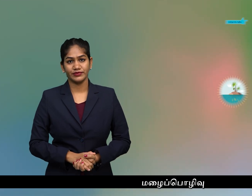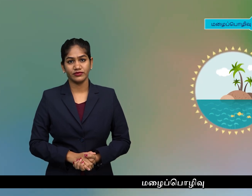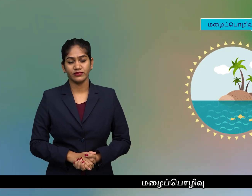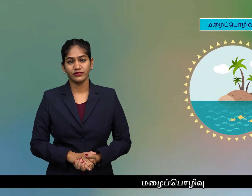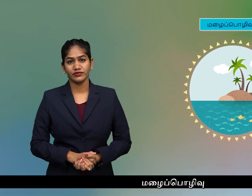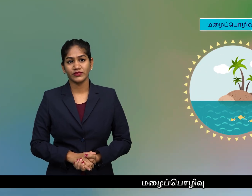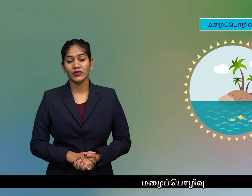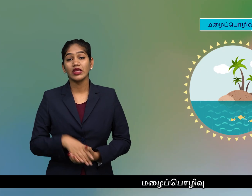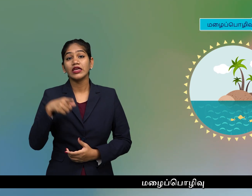மழைப்பொழிவு